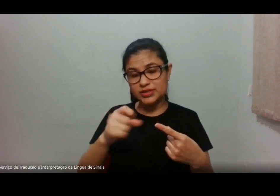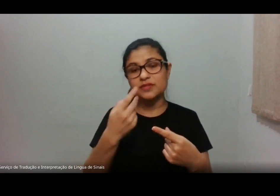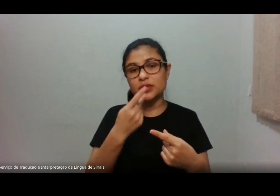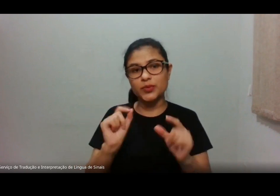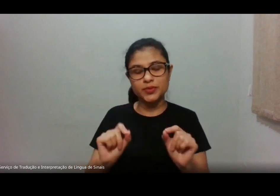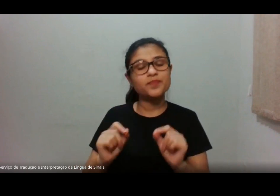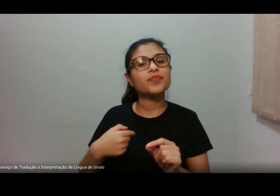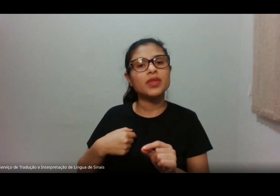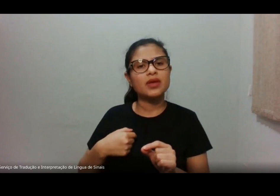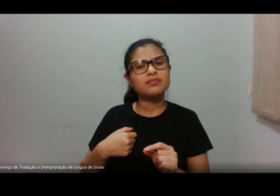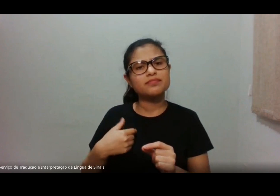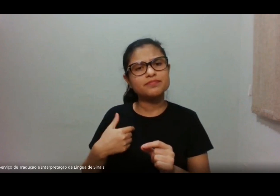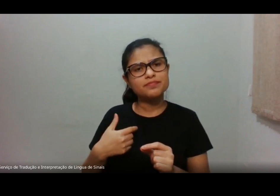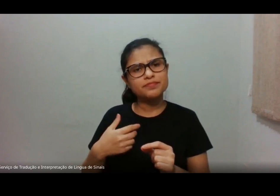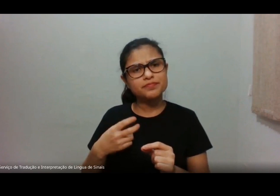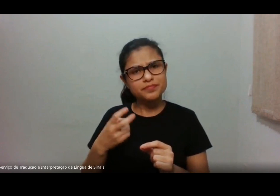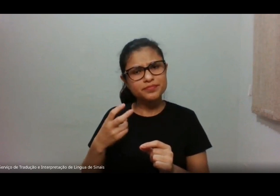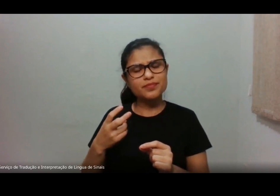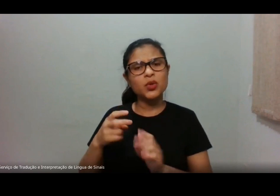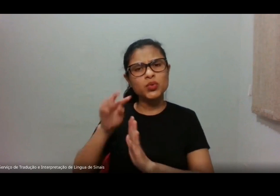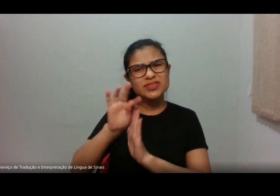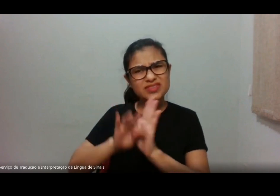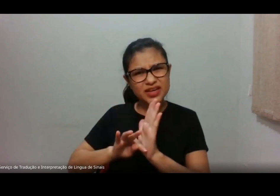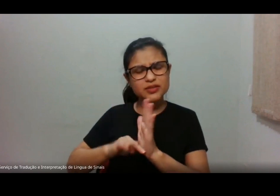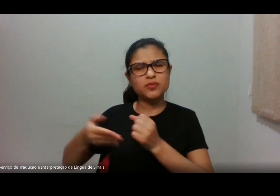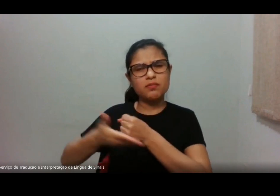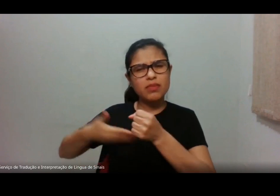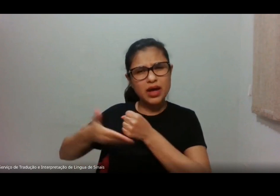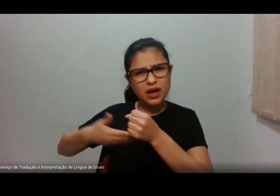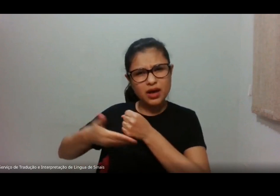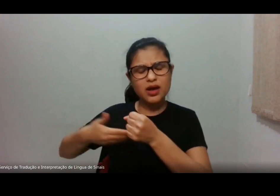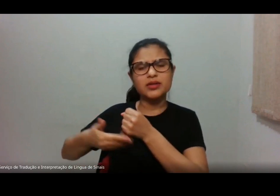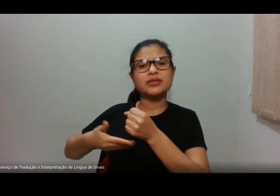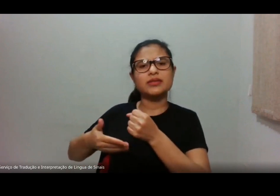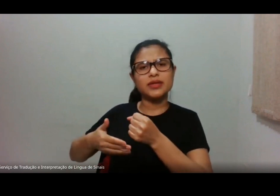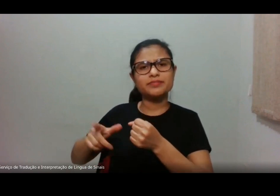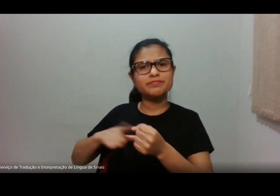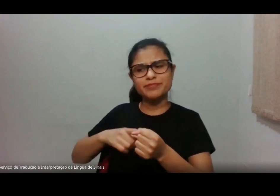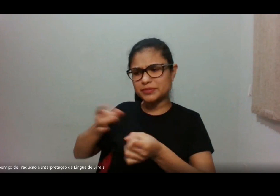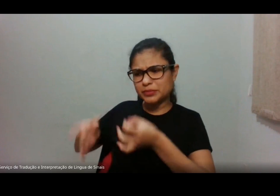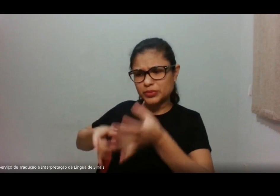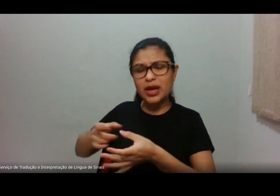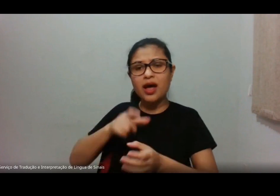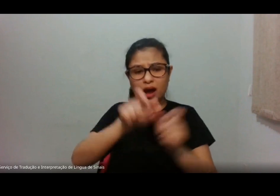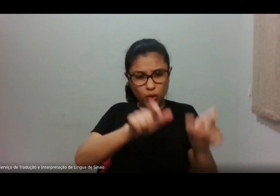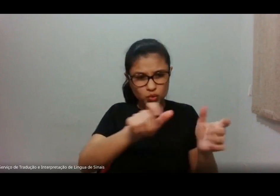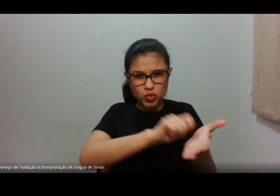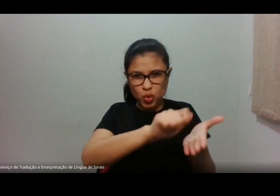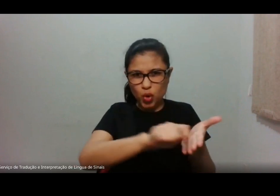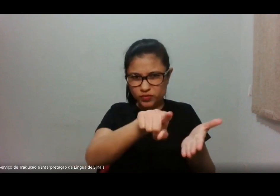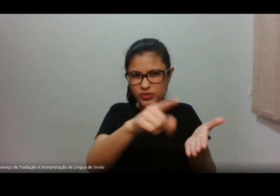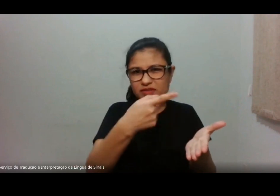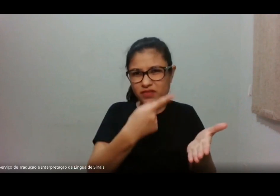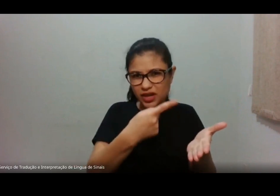textos fundadores do Brasil, não sei falar esses nomes aí que você colocou, né? Mas é